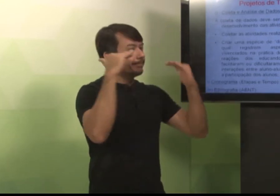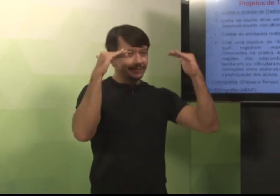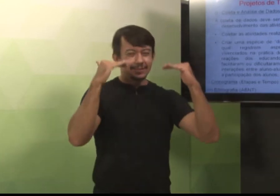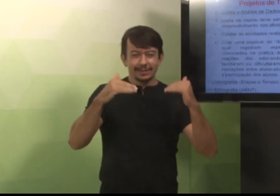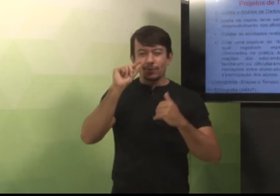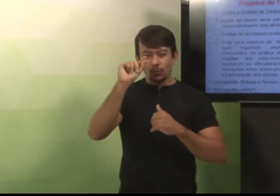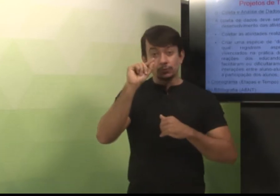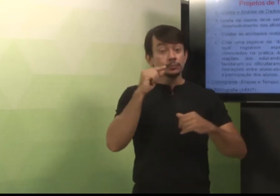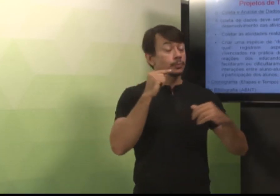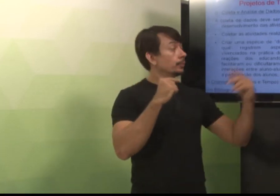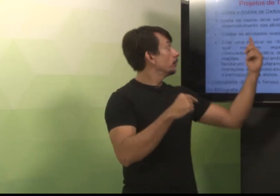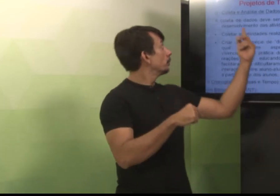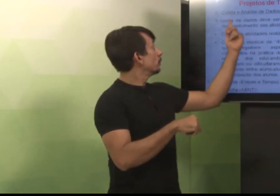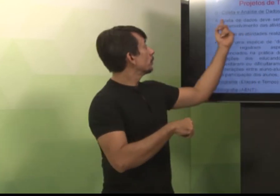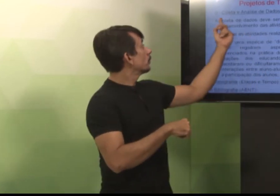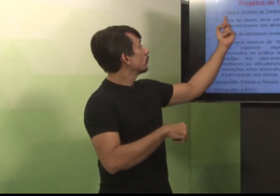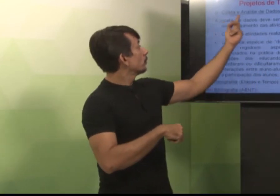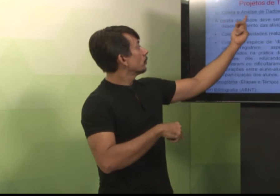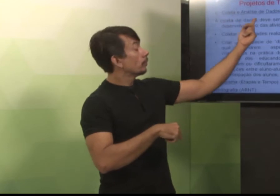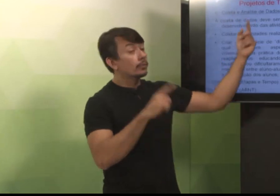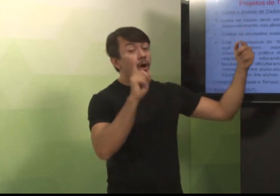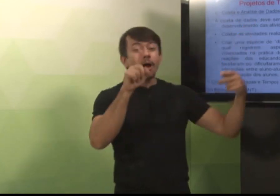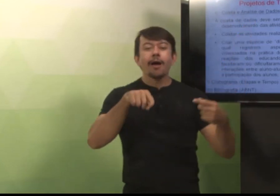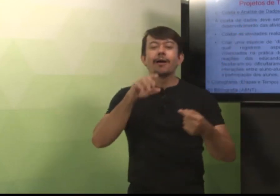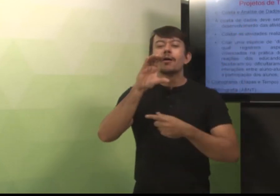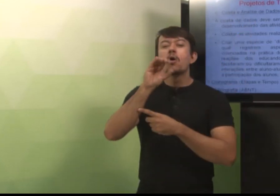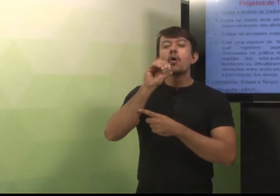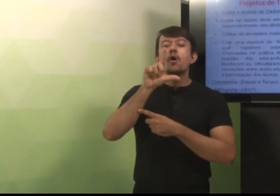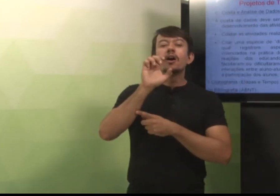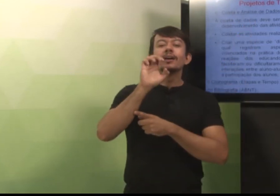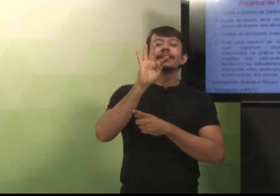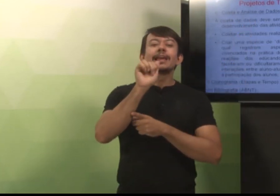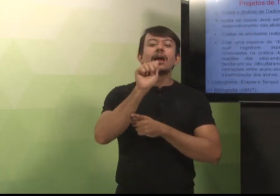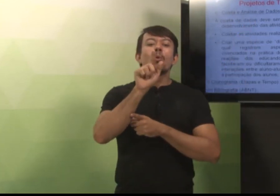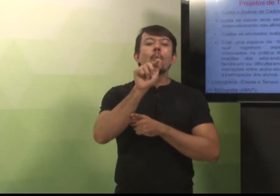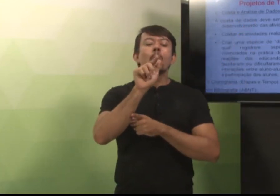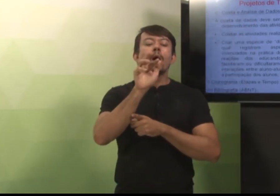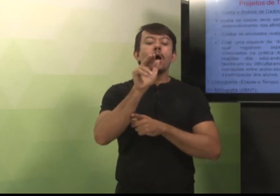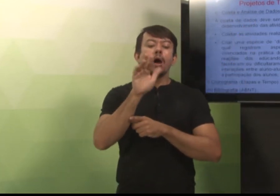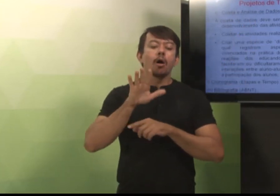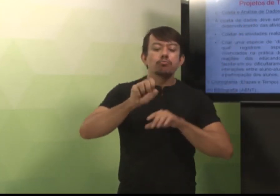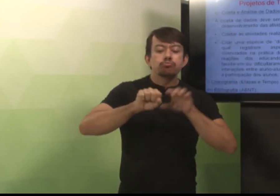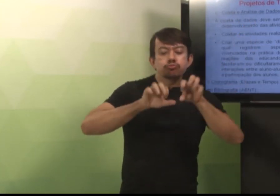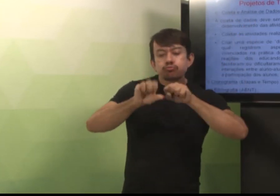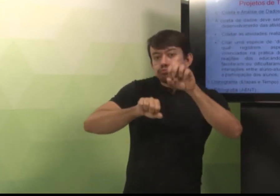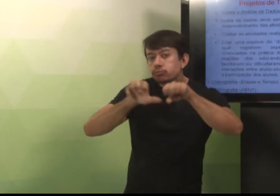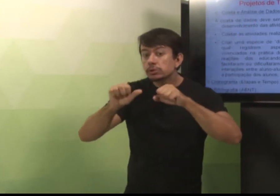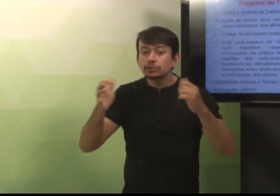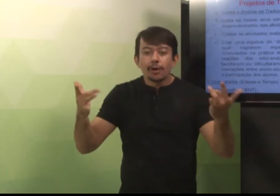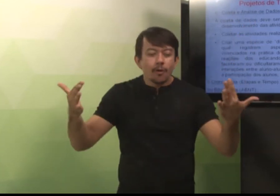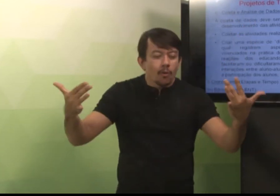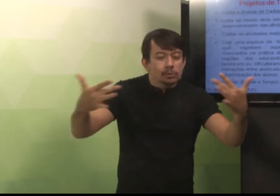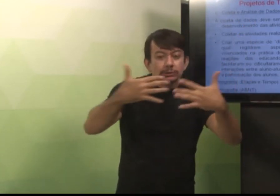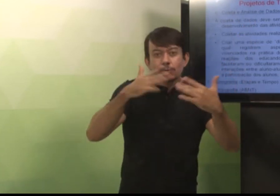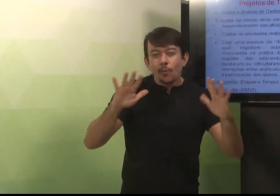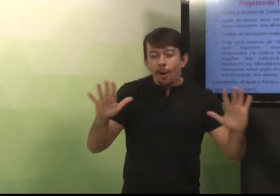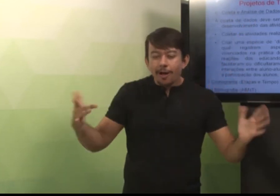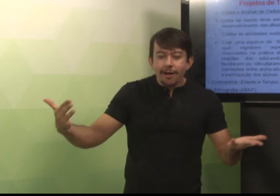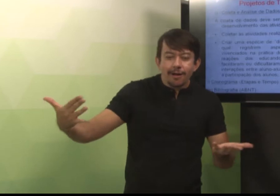Dando continuidade aos itens do nosso projeto, nós temos aqui a coleta de dados